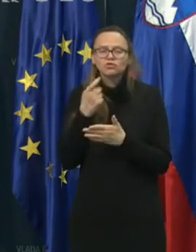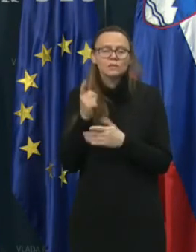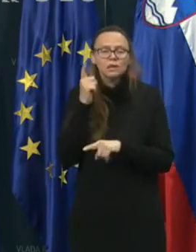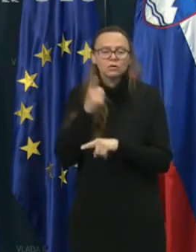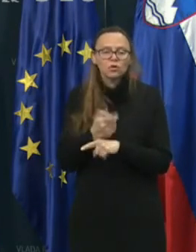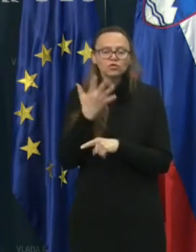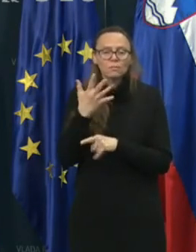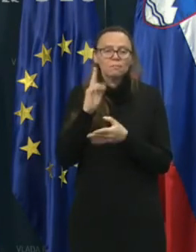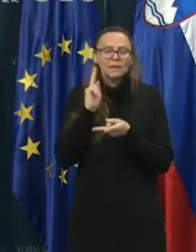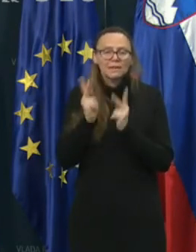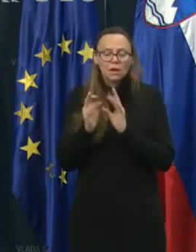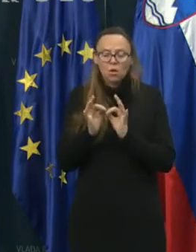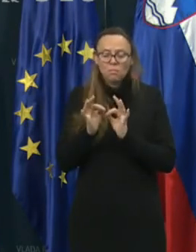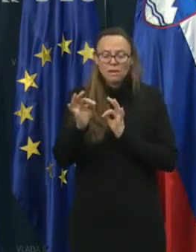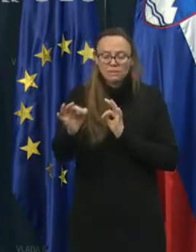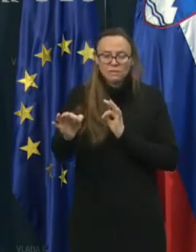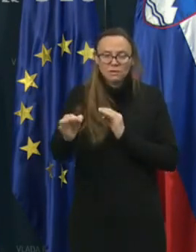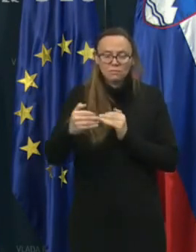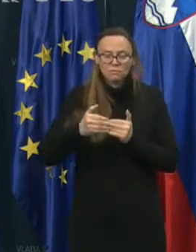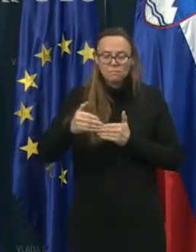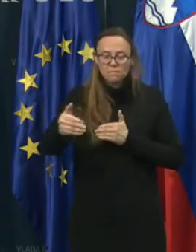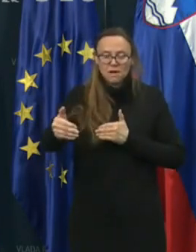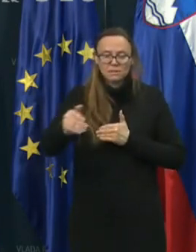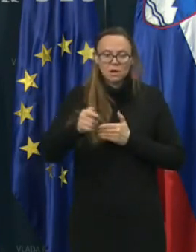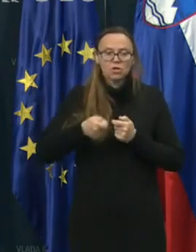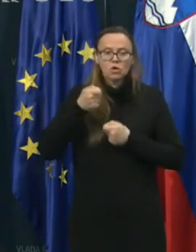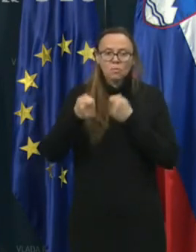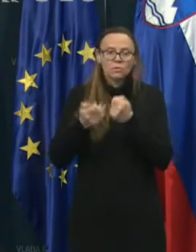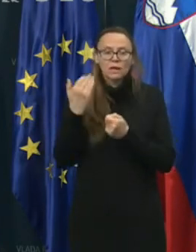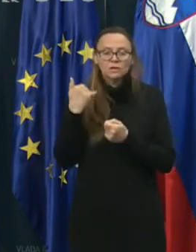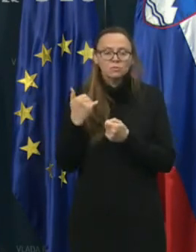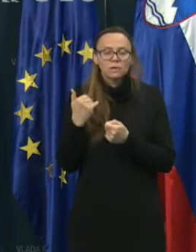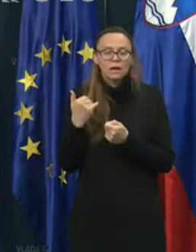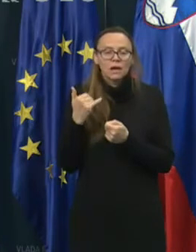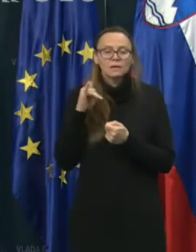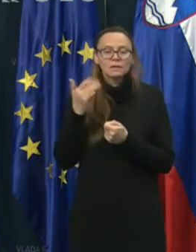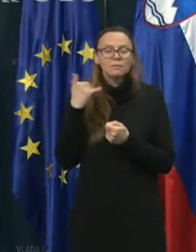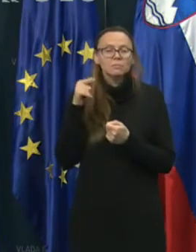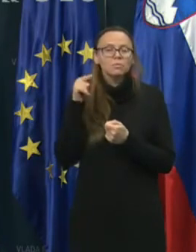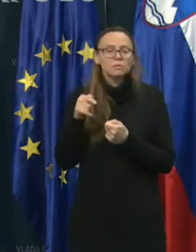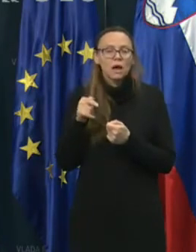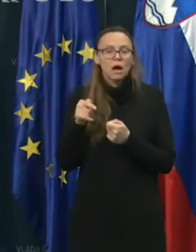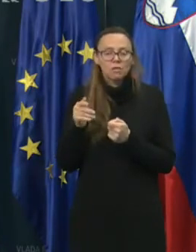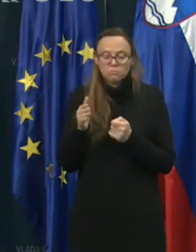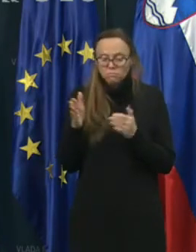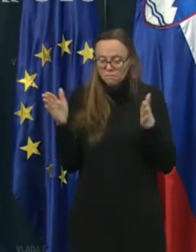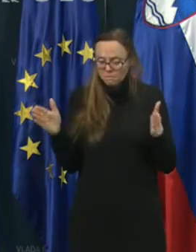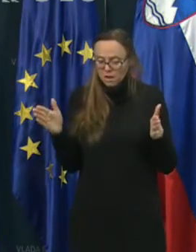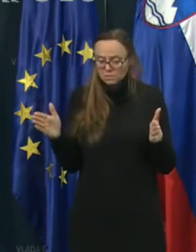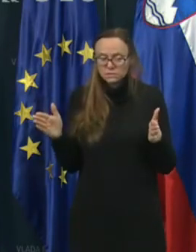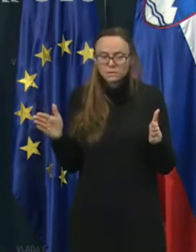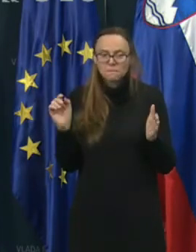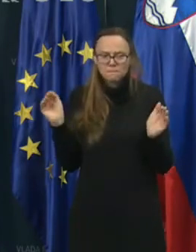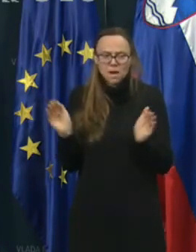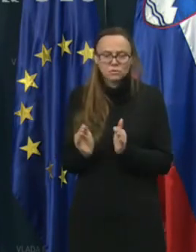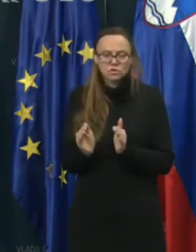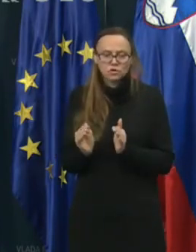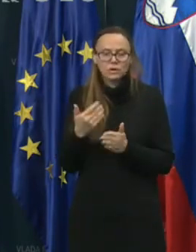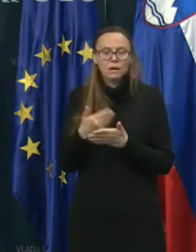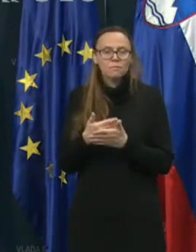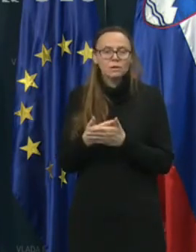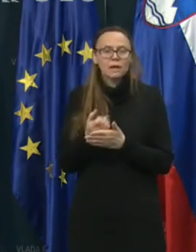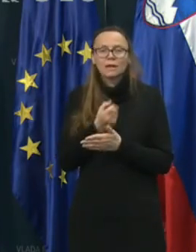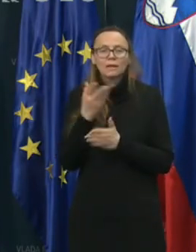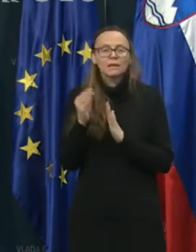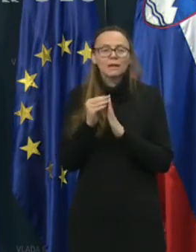pas. Dopolnila so bila, da bi bil ta pas nekoliko manjši, na podlagi katerih podatkov se